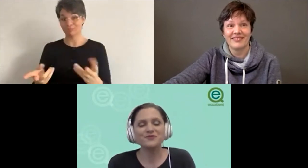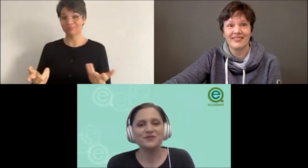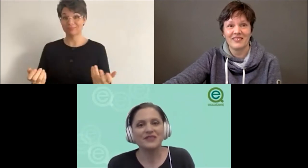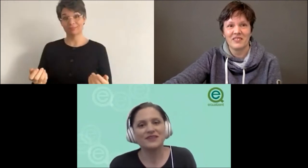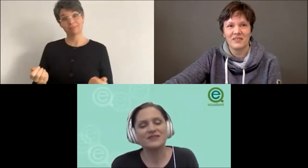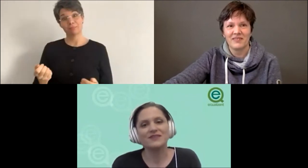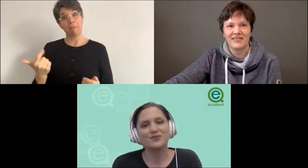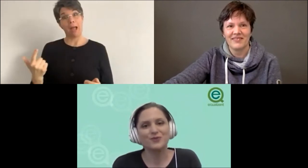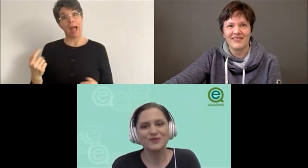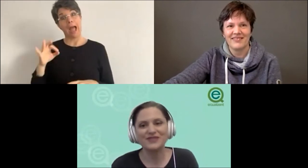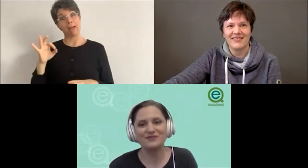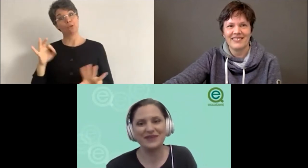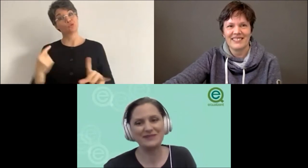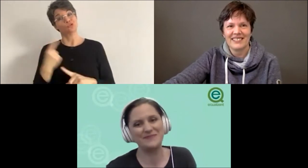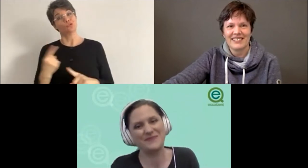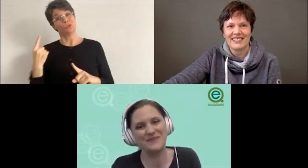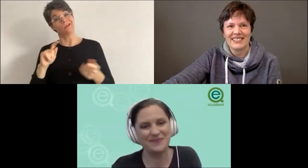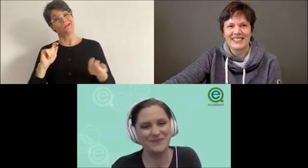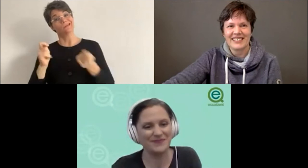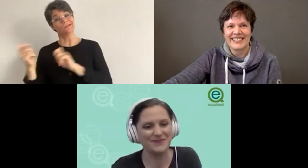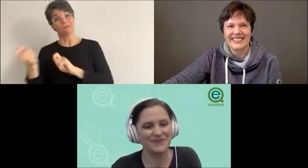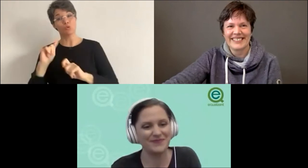oder Stunden, die da nachzuproduzieren wären.